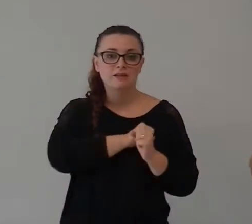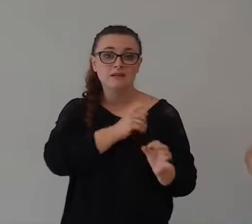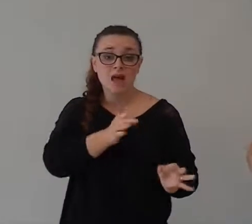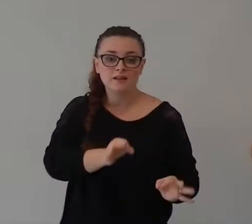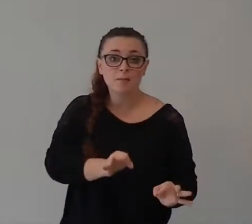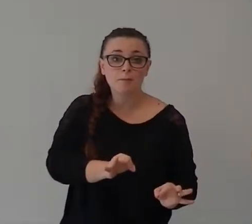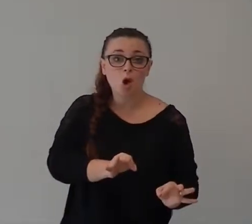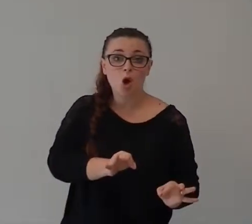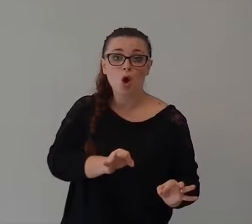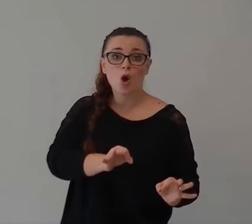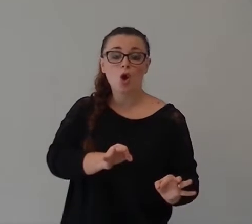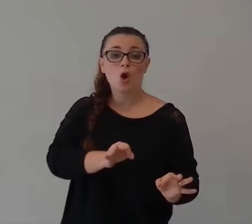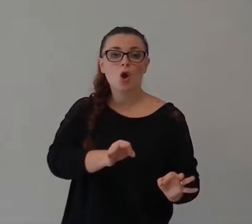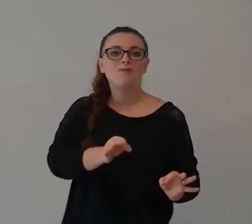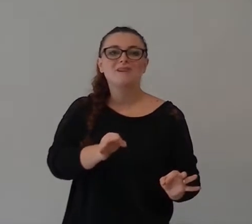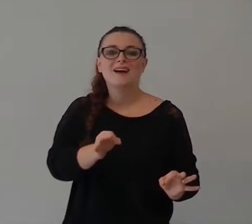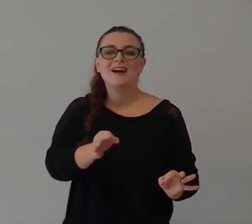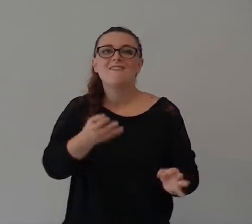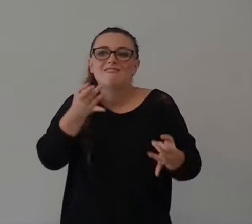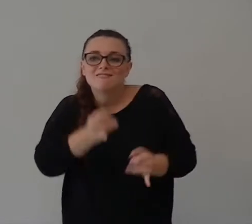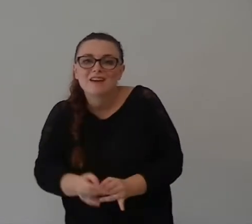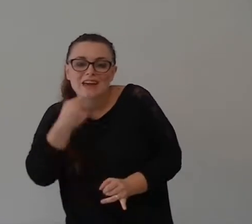mia, è come se l'avesse successo.